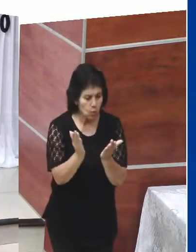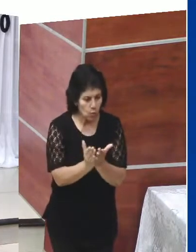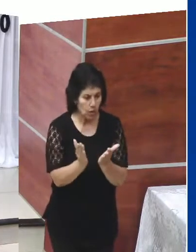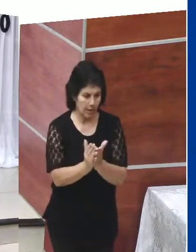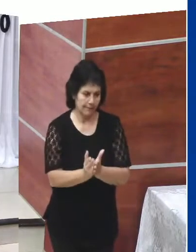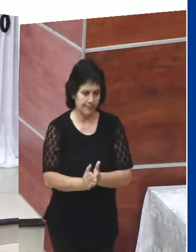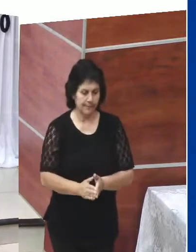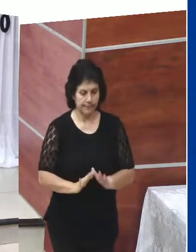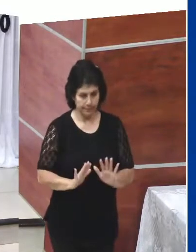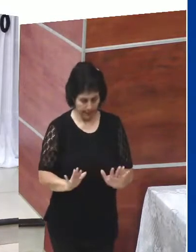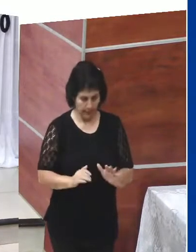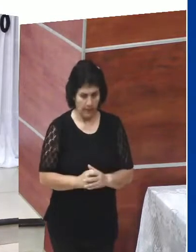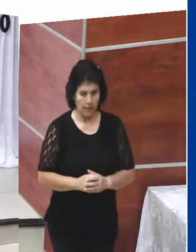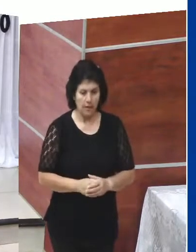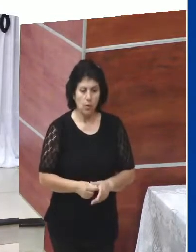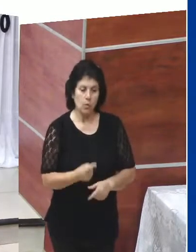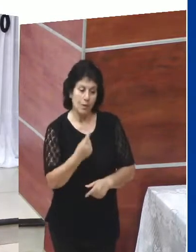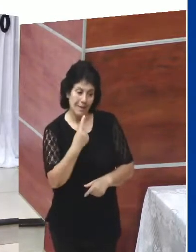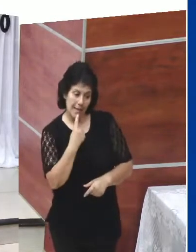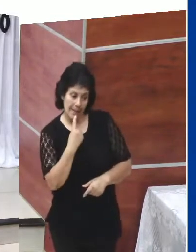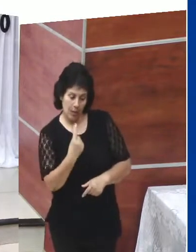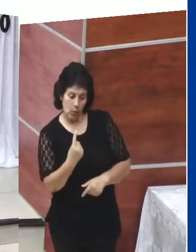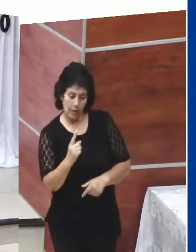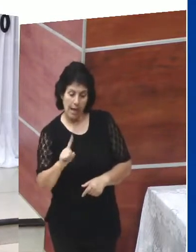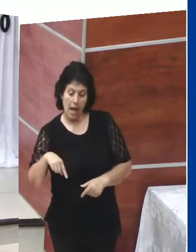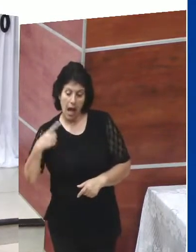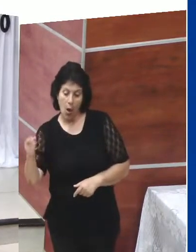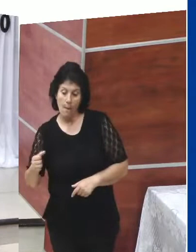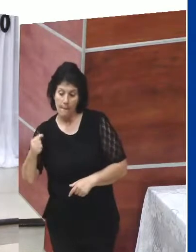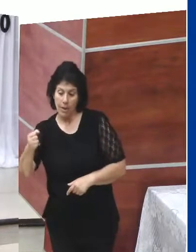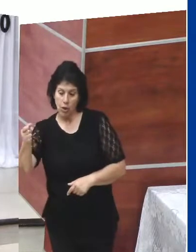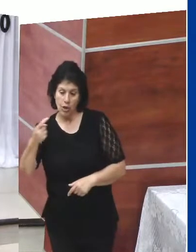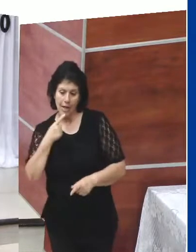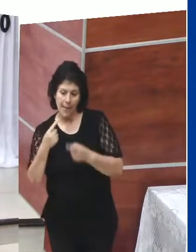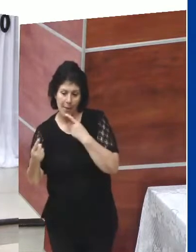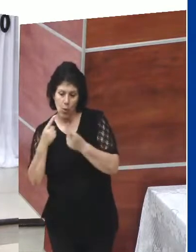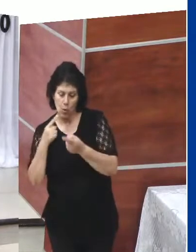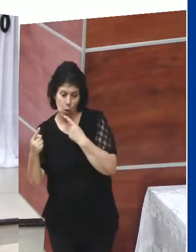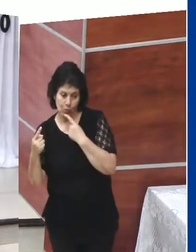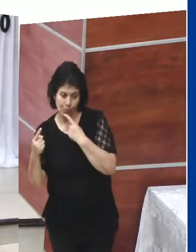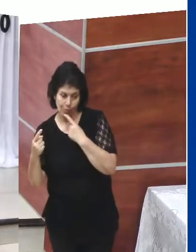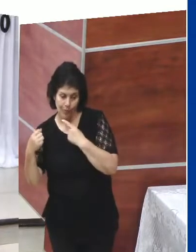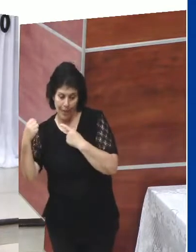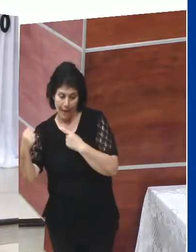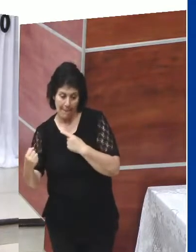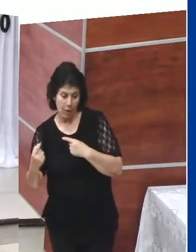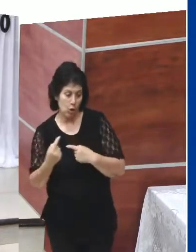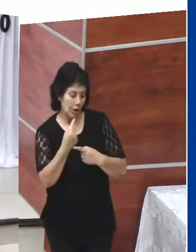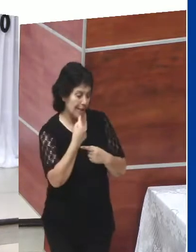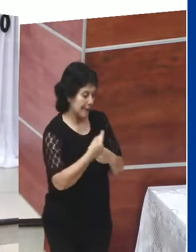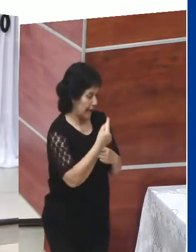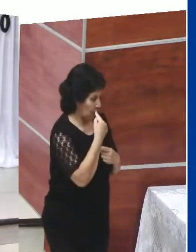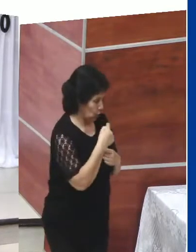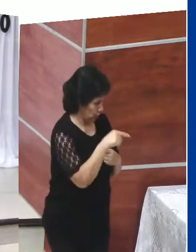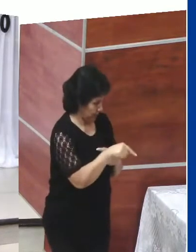una pregunta que un atrevido le hizo a un teólogo y el teólogo tuvo valor para responder, ese es el tema.